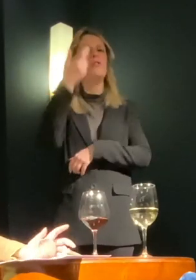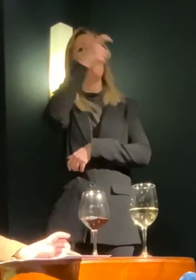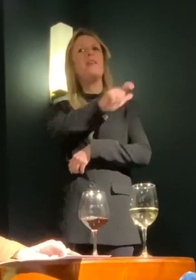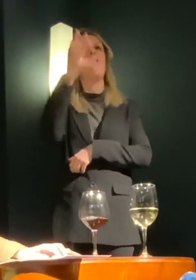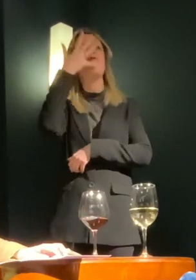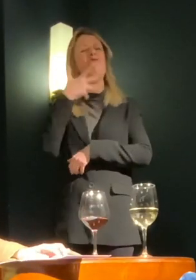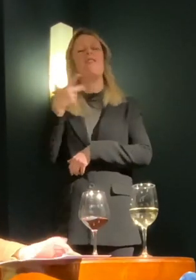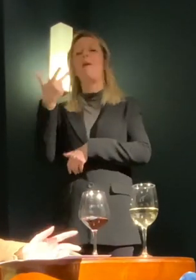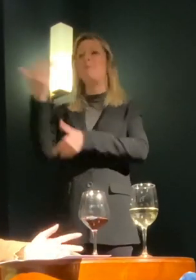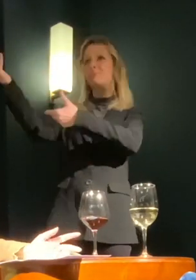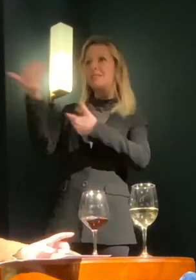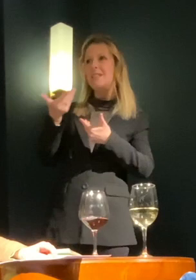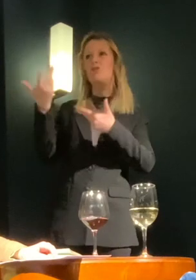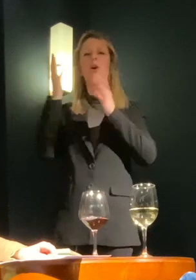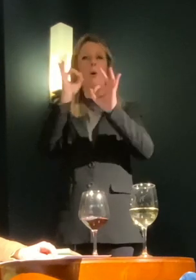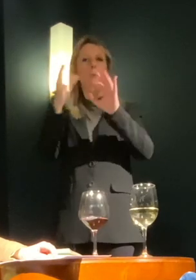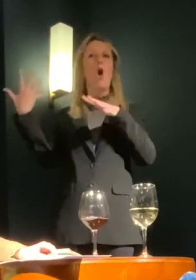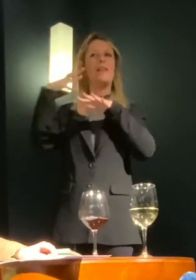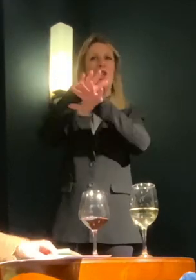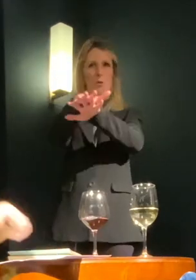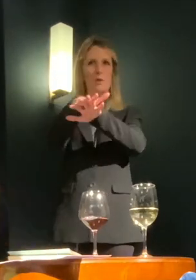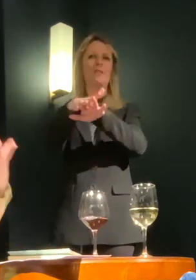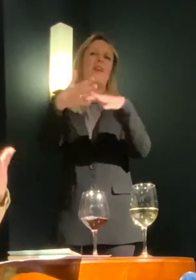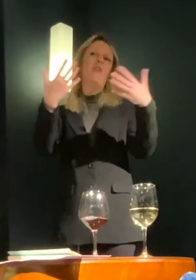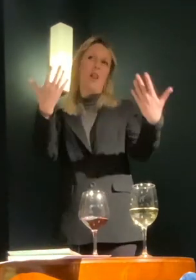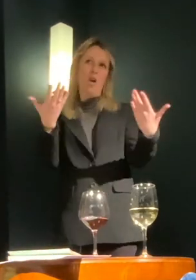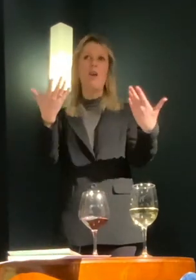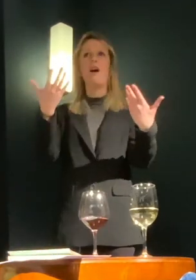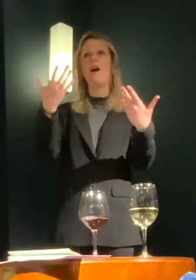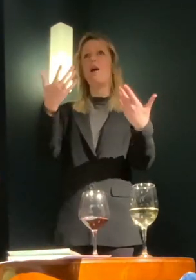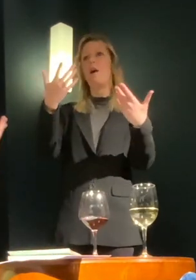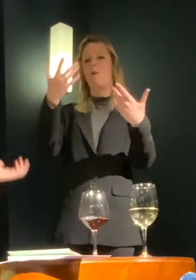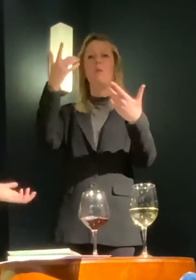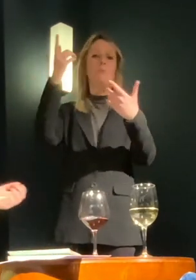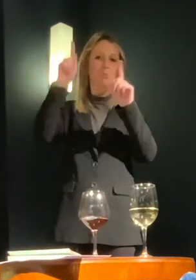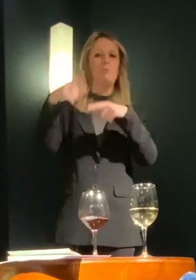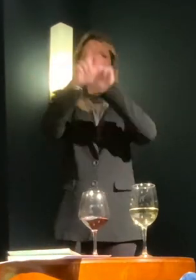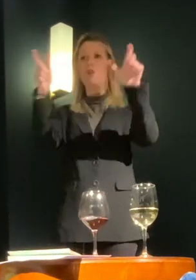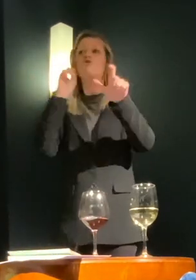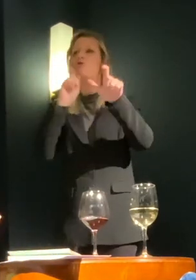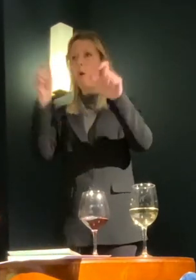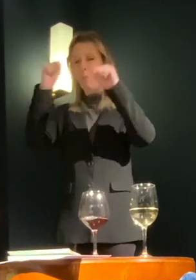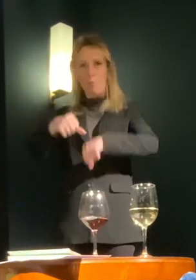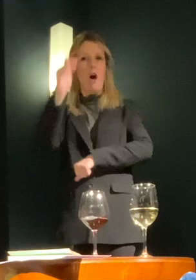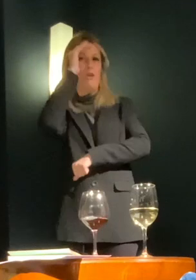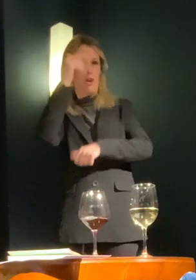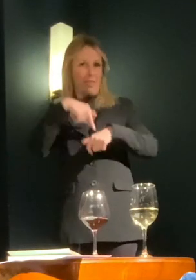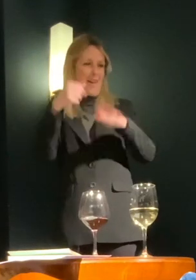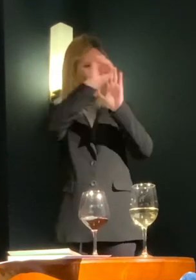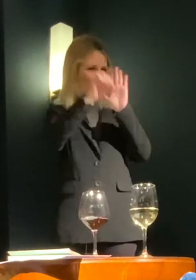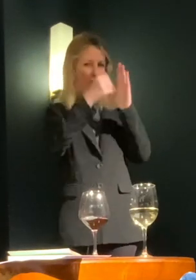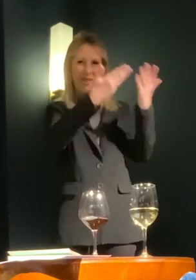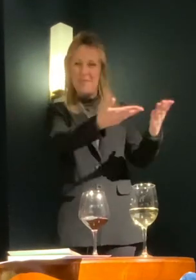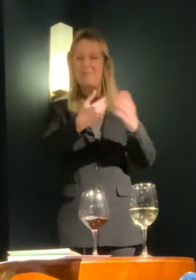le presentazioni siano inclusive e quindi che anche le persone, anche i sordi, possano ascoltare questa storia.